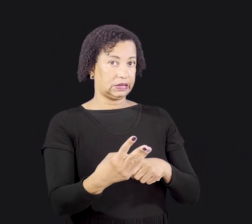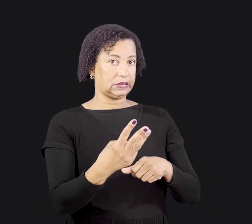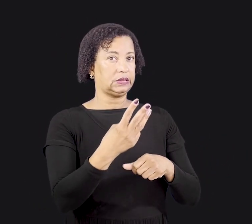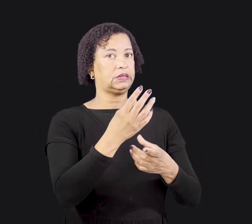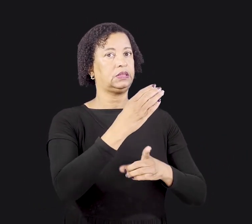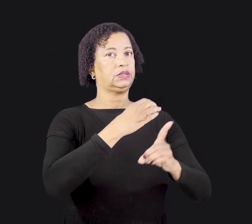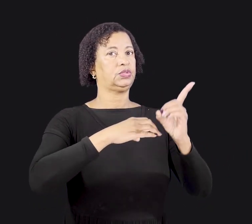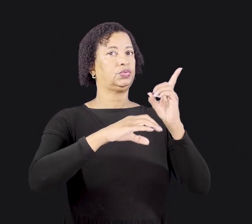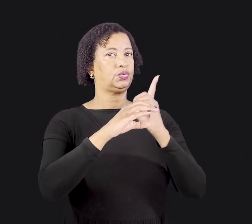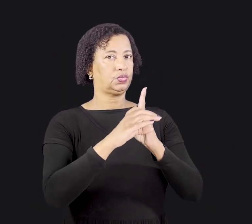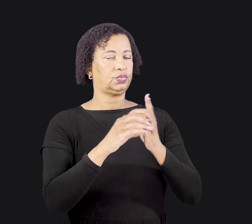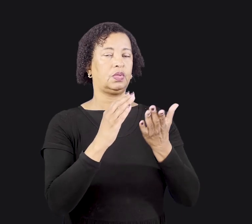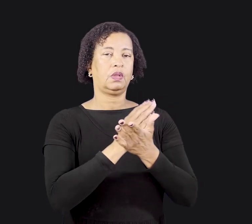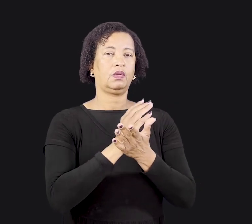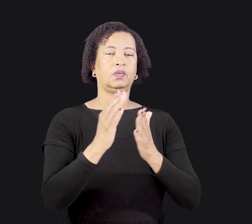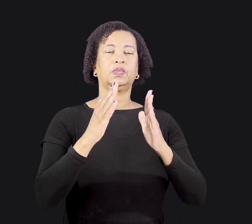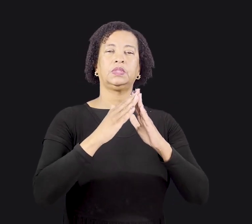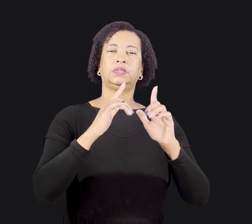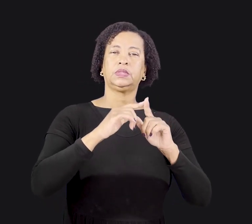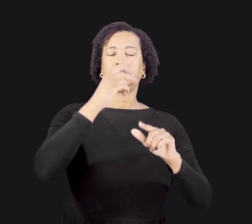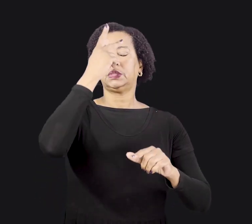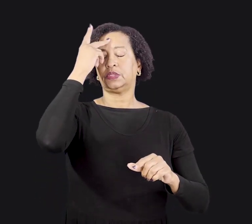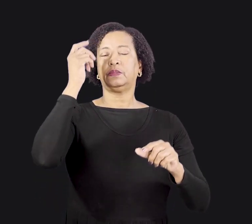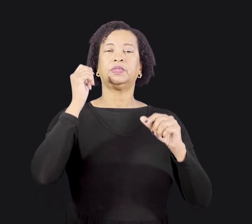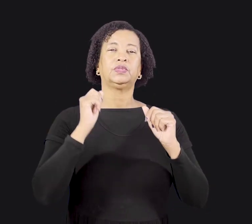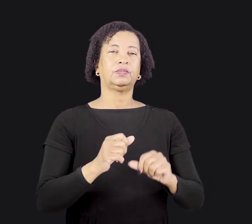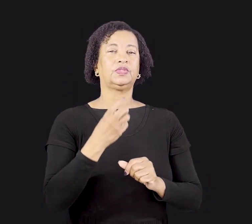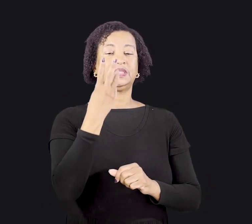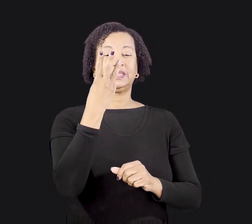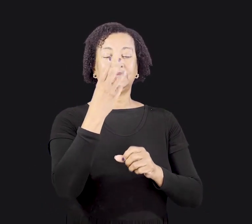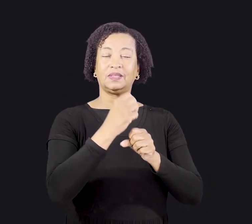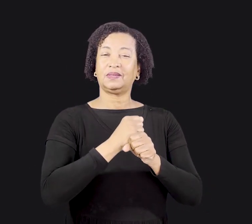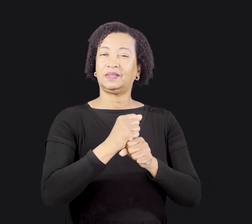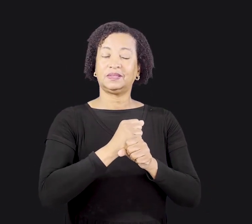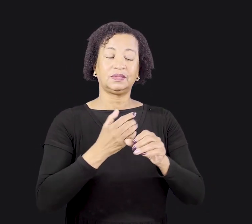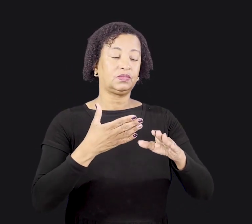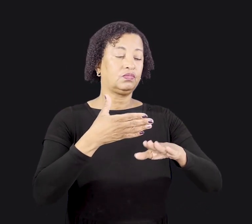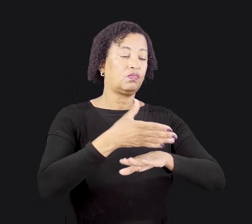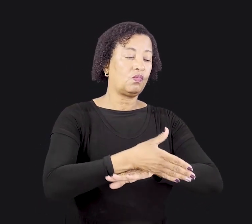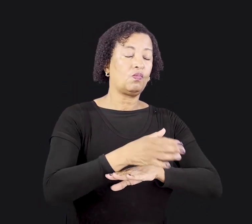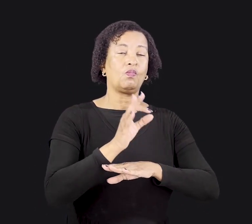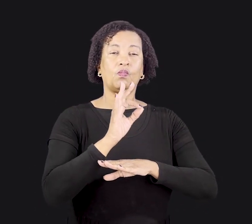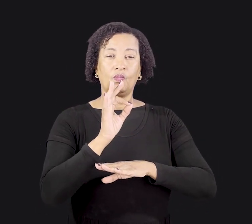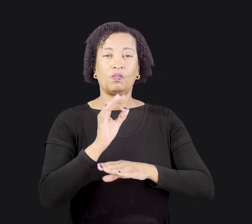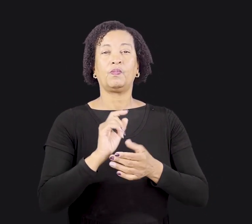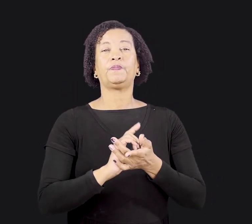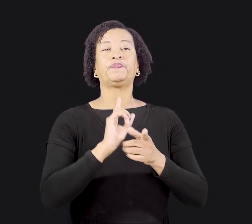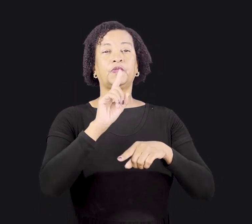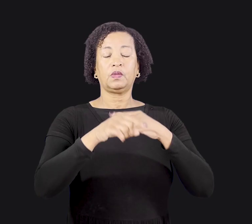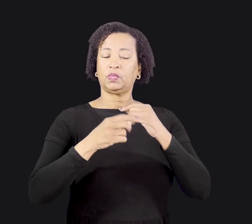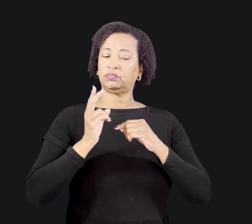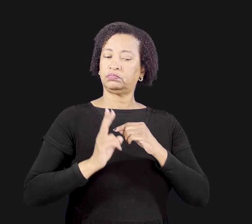Imagine, em certas igrejas a pessoa pode ficar 3 anos sem colocar os pés e ainda assim continuar sendo